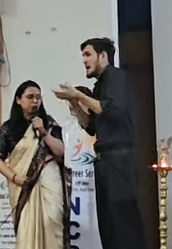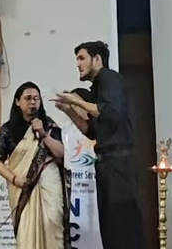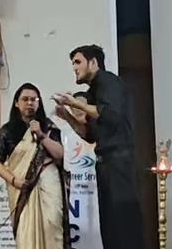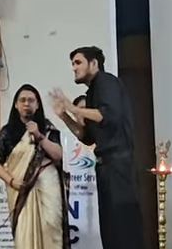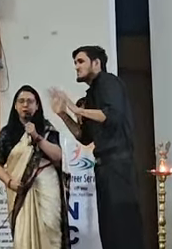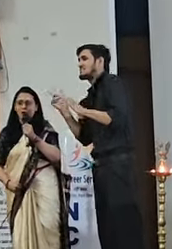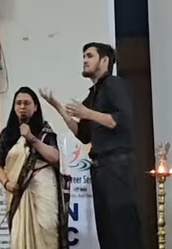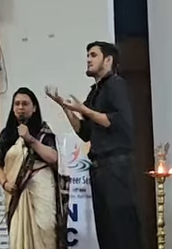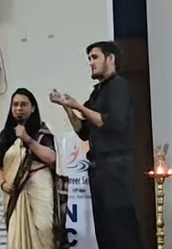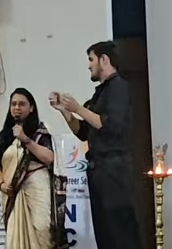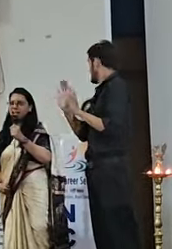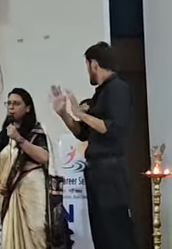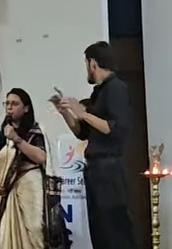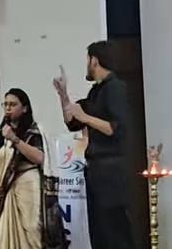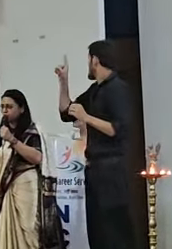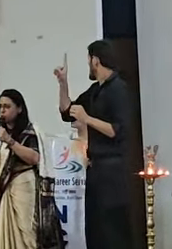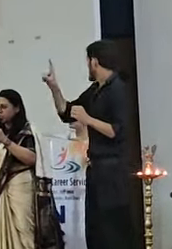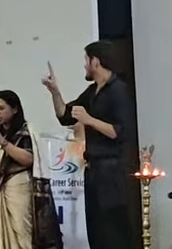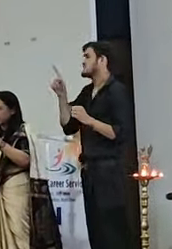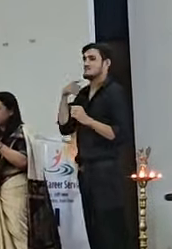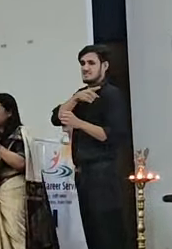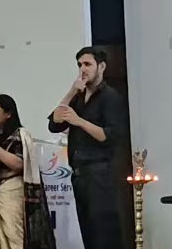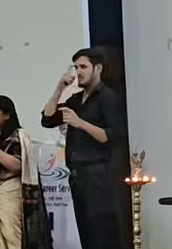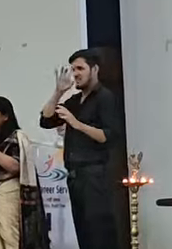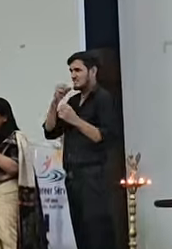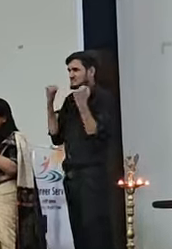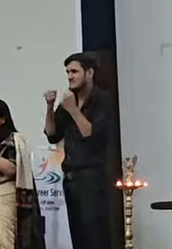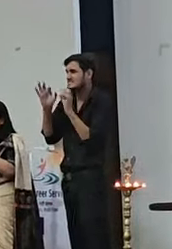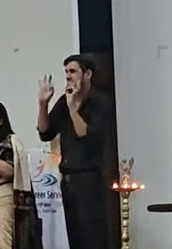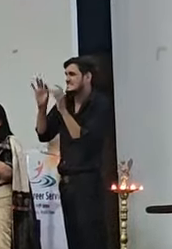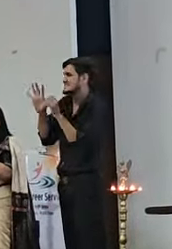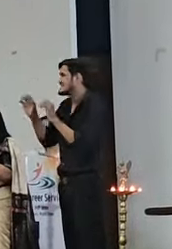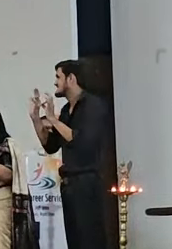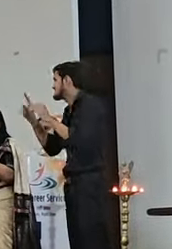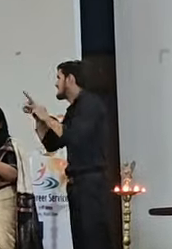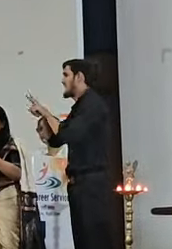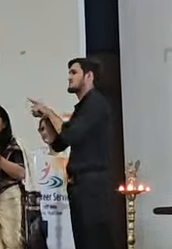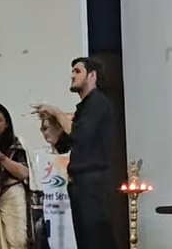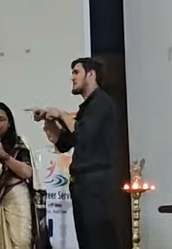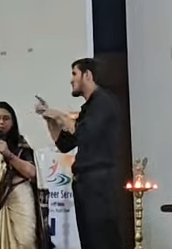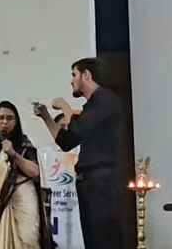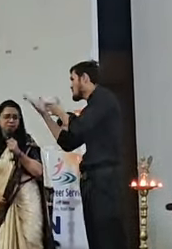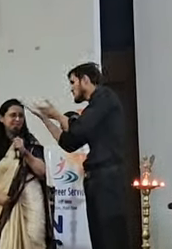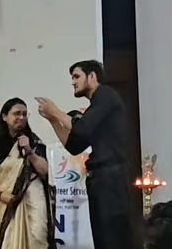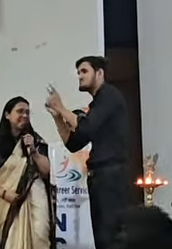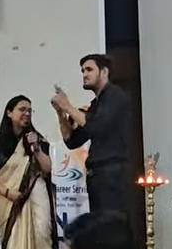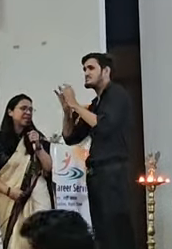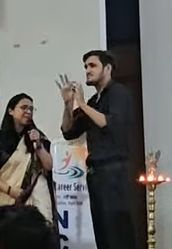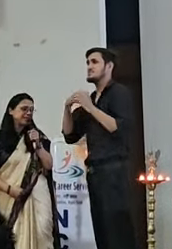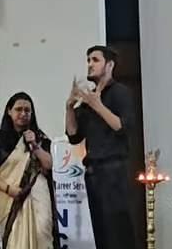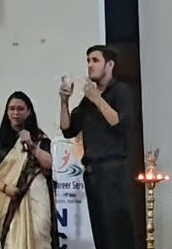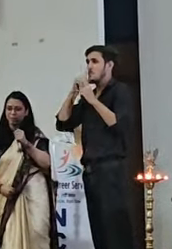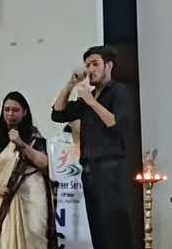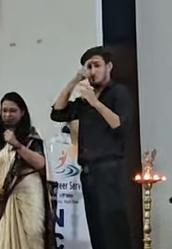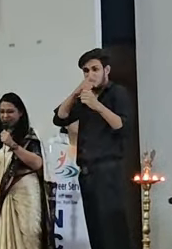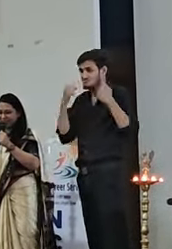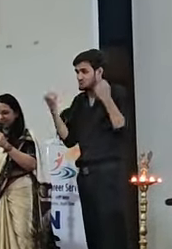उन्होंने बहुत सारी यहाँ पे कोशिश की है कि आपको सारी फैसिलिटीज मिली। तो एक बार जोरदार तालियां प्रीति मैम के लिए